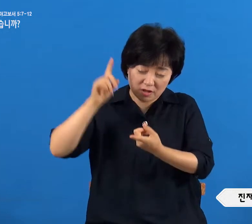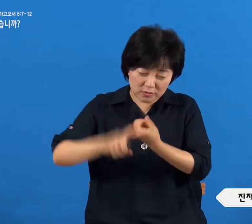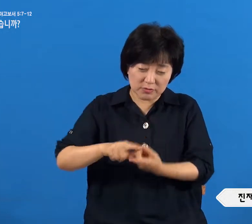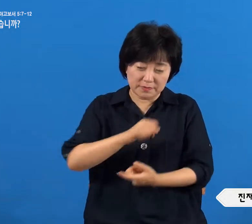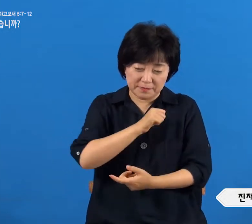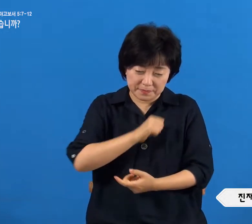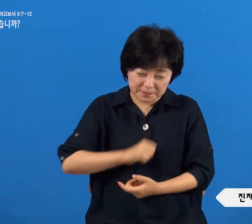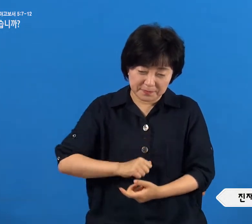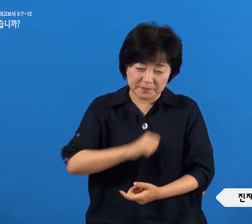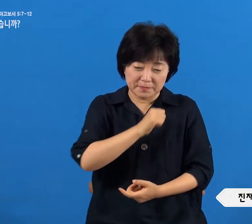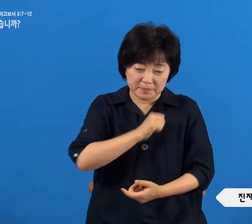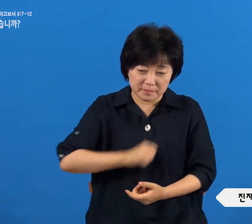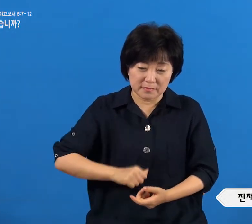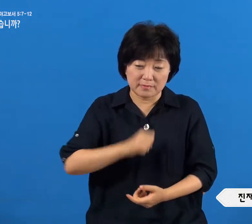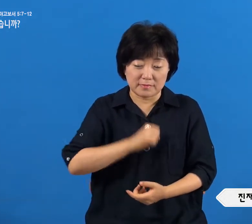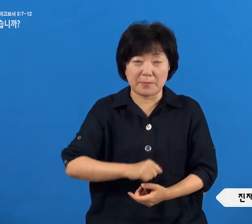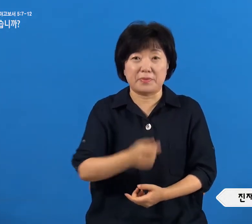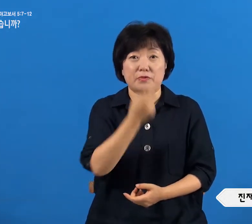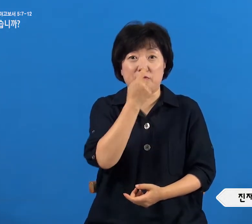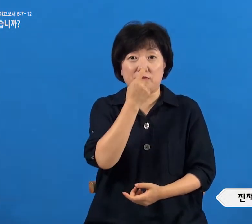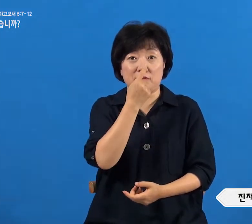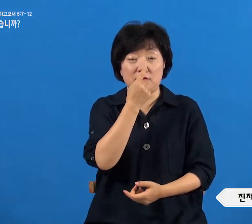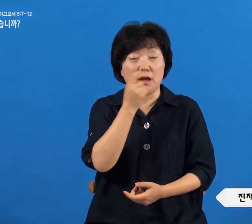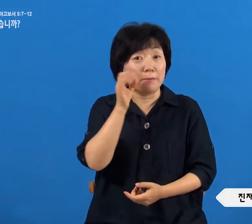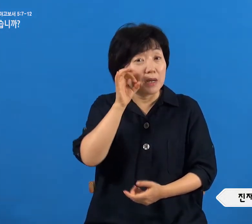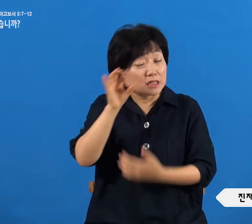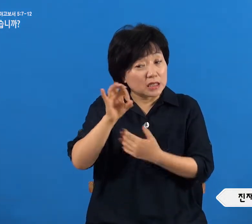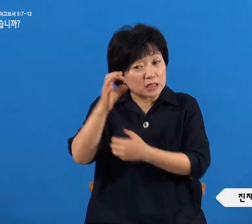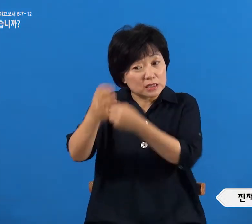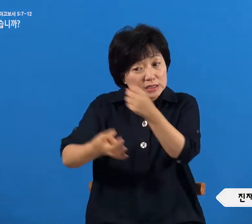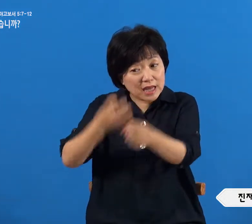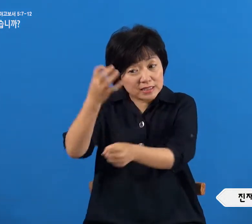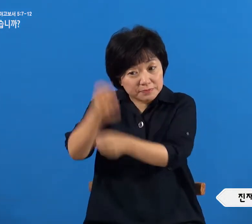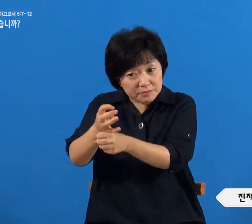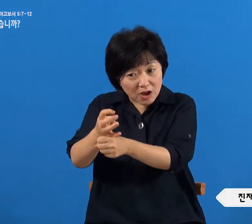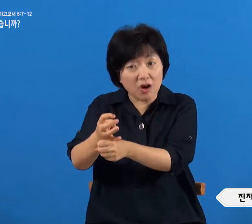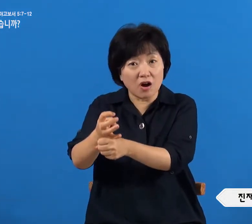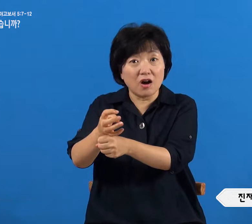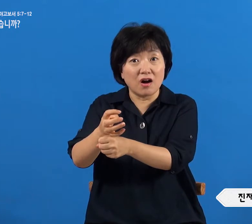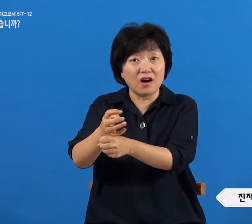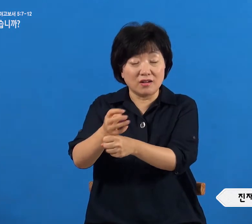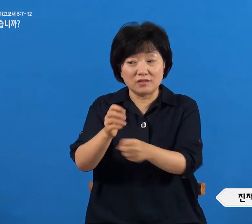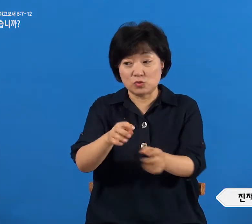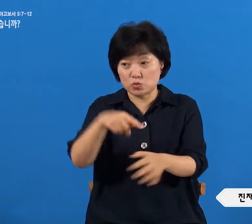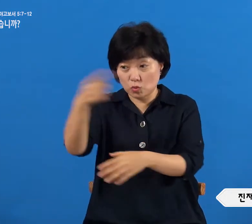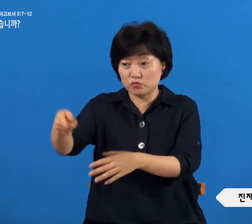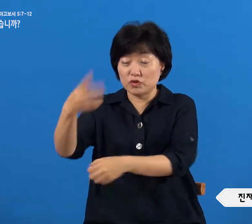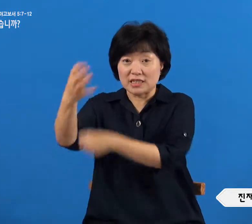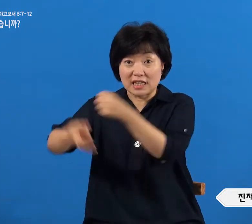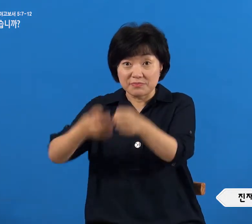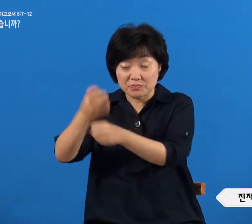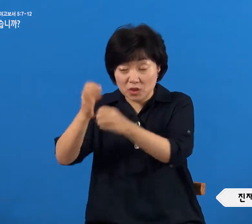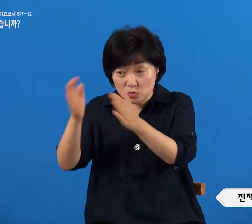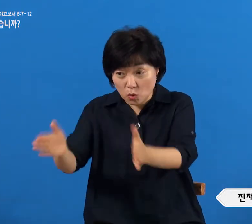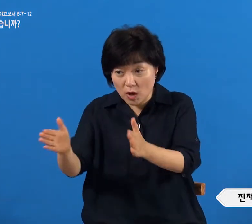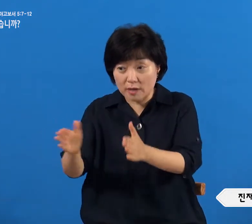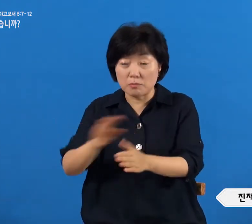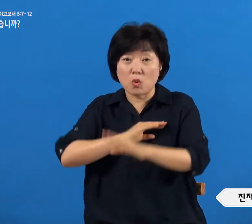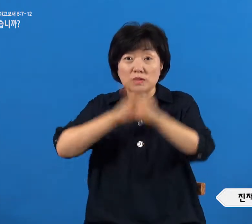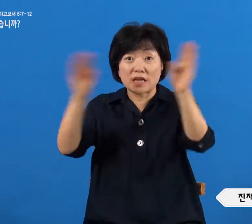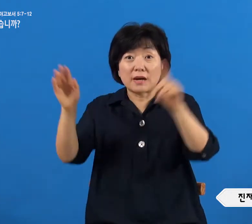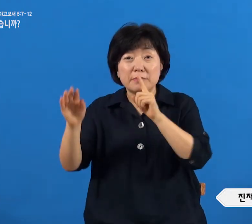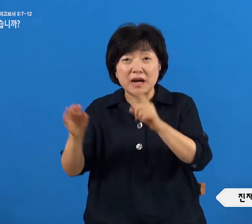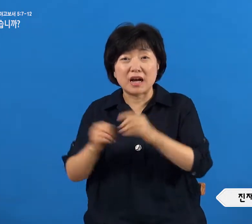아마 마지막 40년에 백성들이 모세를 힘들게 할 때마다 아마 모세가 이렇게 얘기하지 않았을까